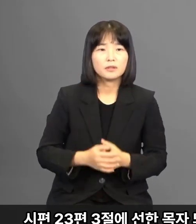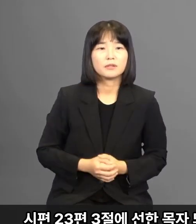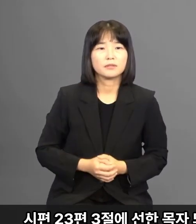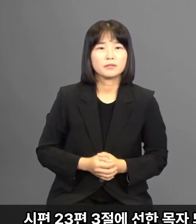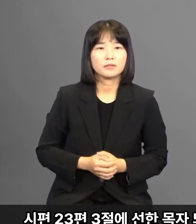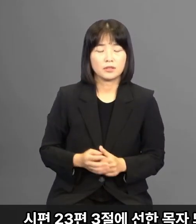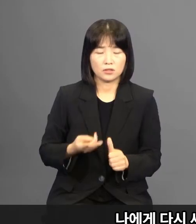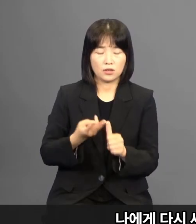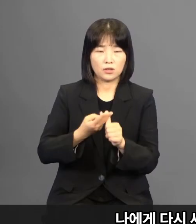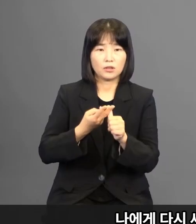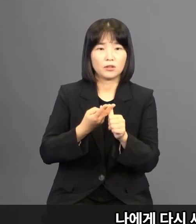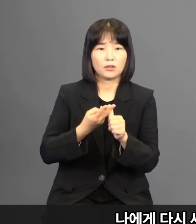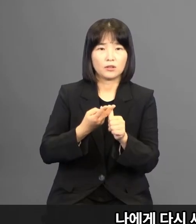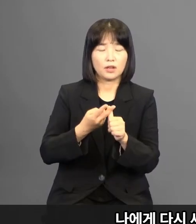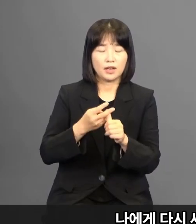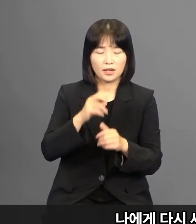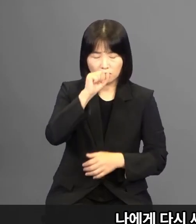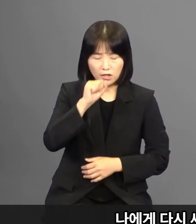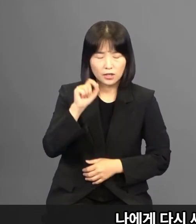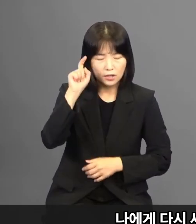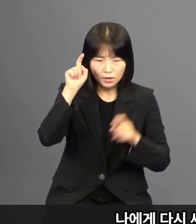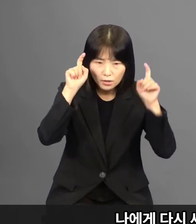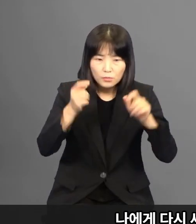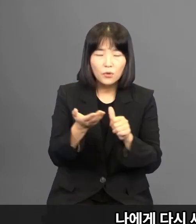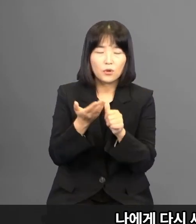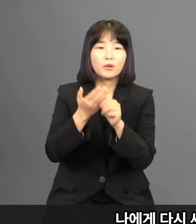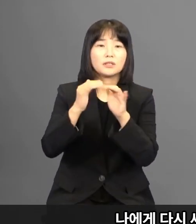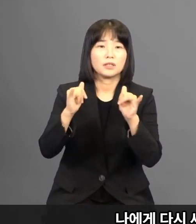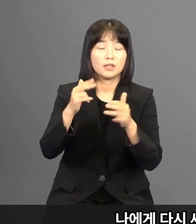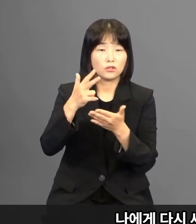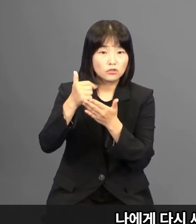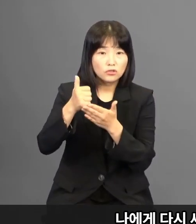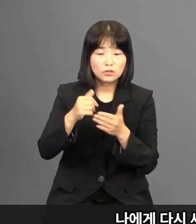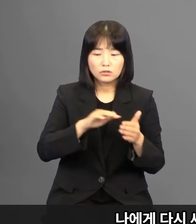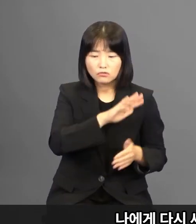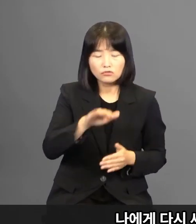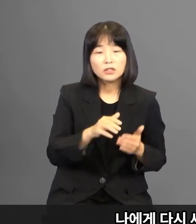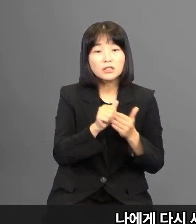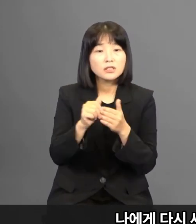어떻게 인도하십니까? 나에게 다시 새 힘을 주시고, 아멘이죠.